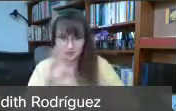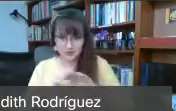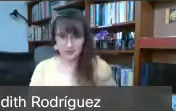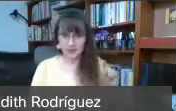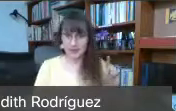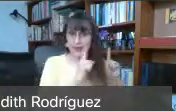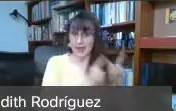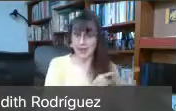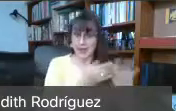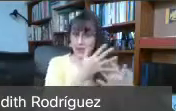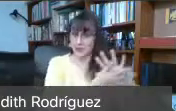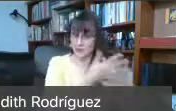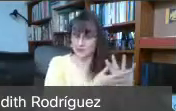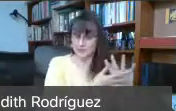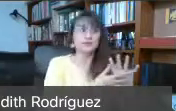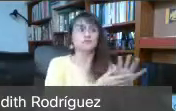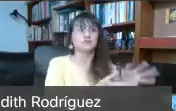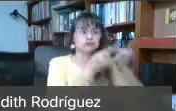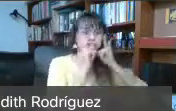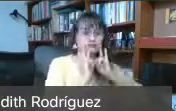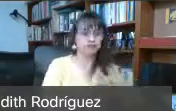comunidad mayoritaria.